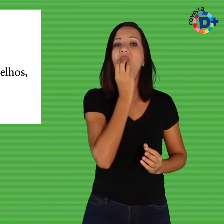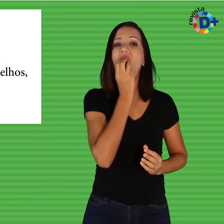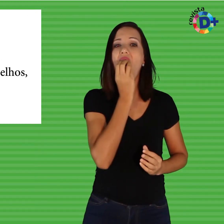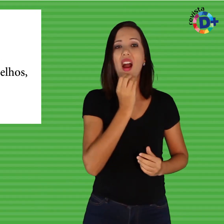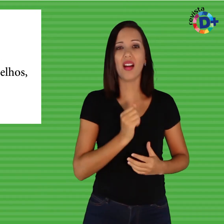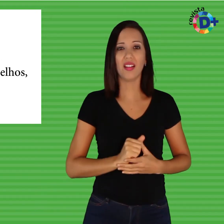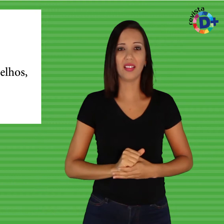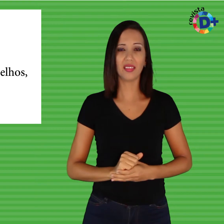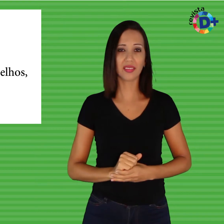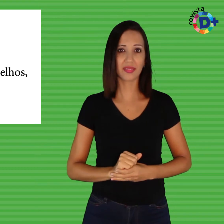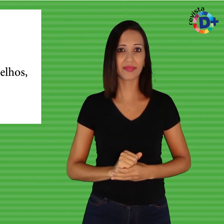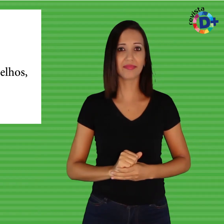palato alto,